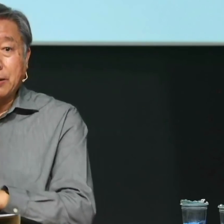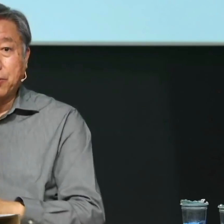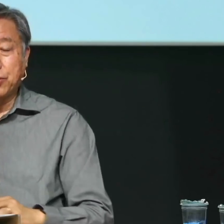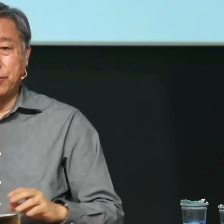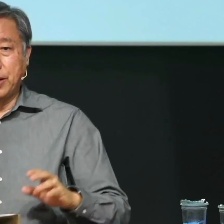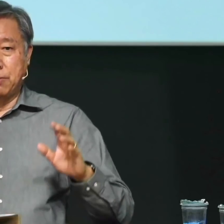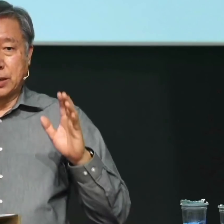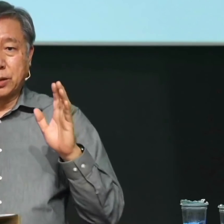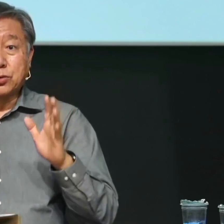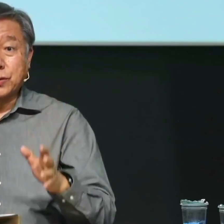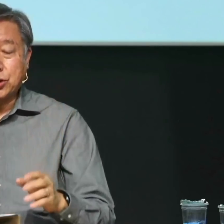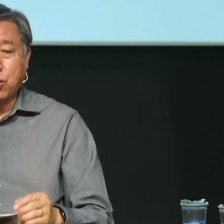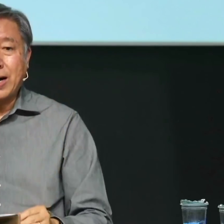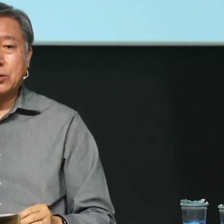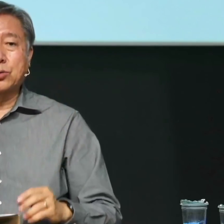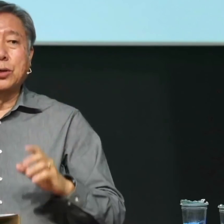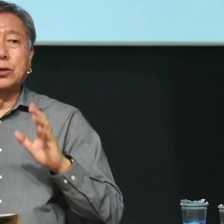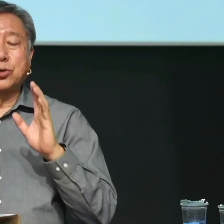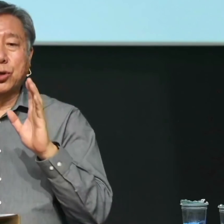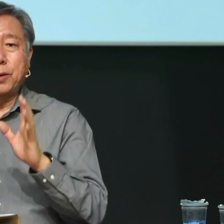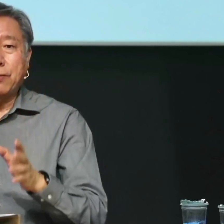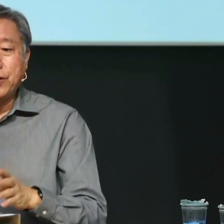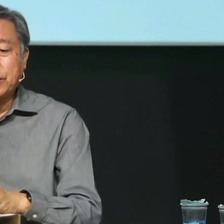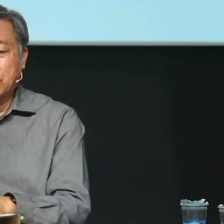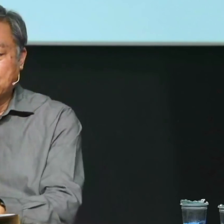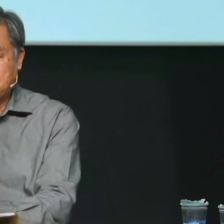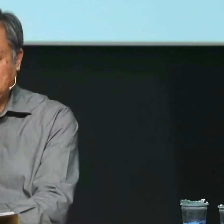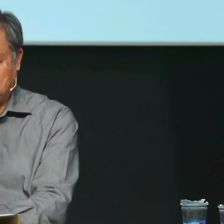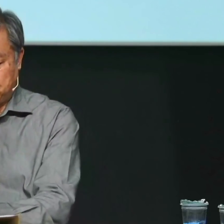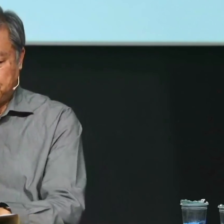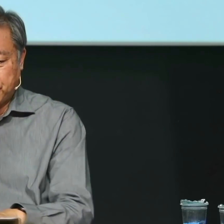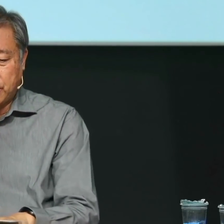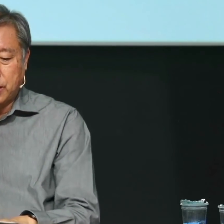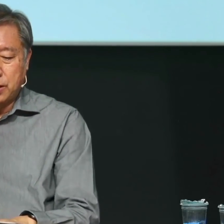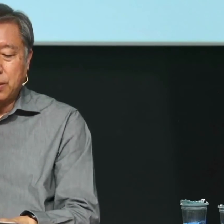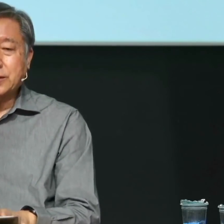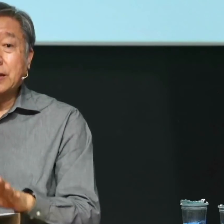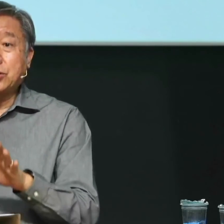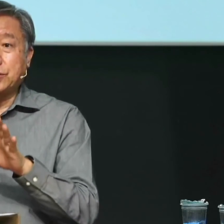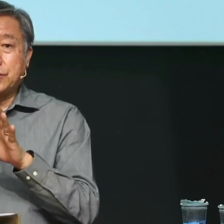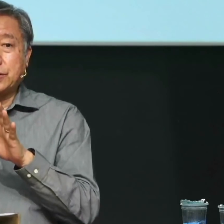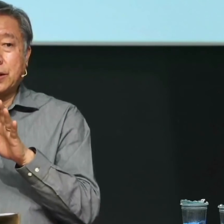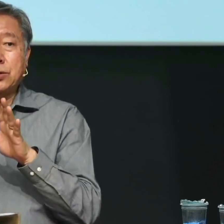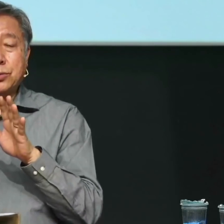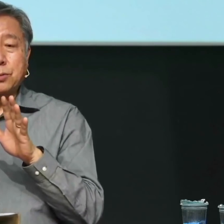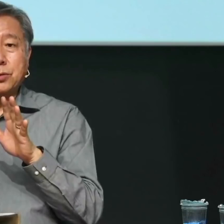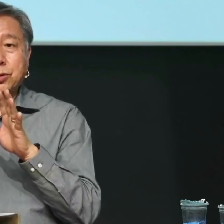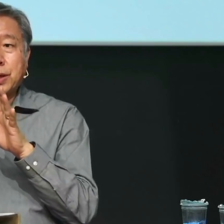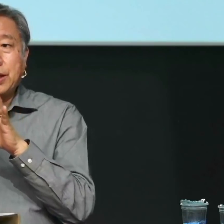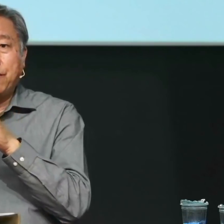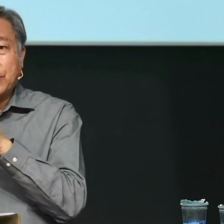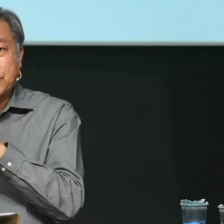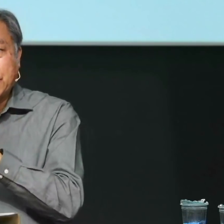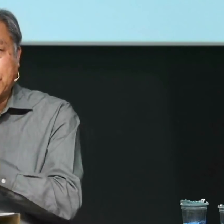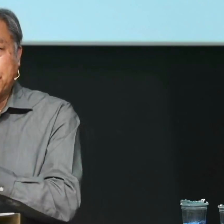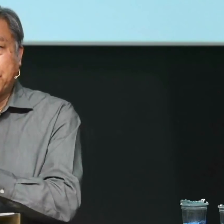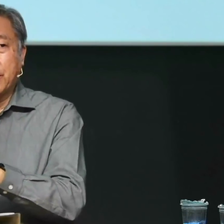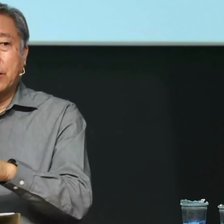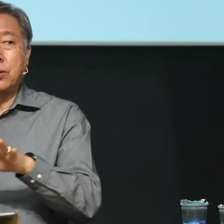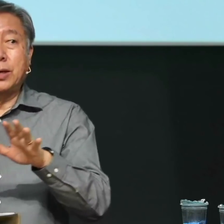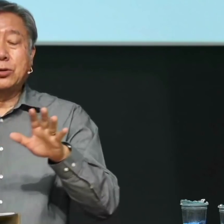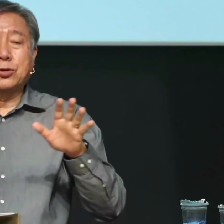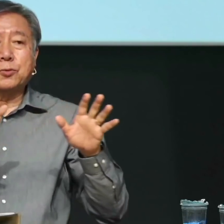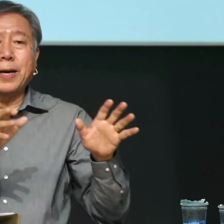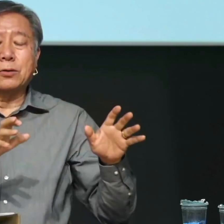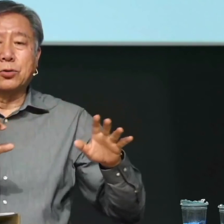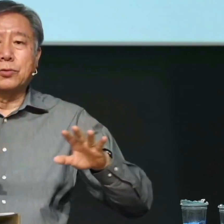do templo, Mateus 24, sobre a vinda do Senhor. Mas antes, queridos irmãos, eu queria fazer